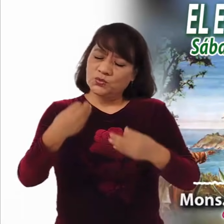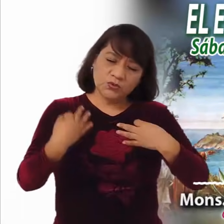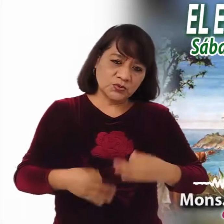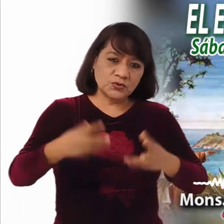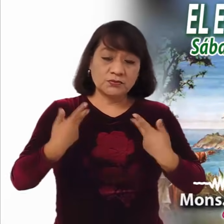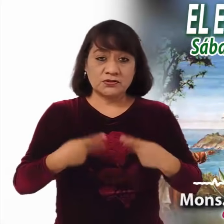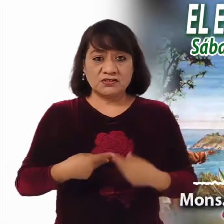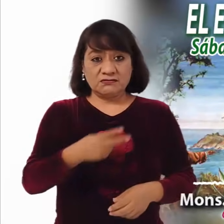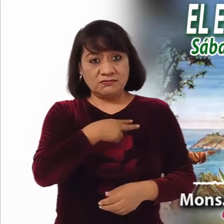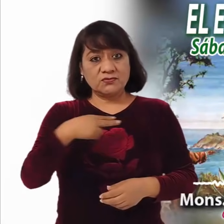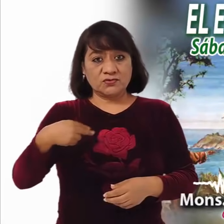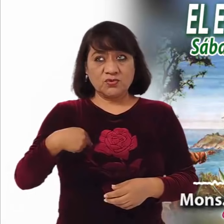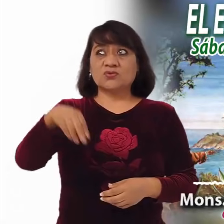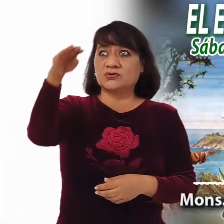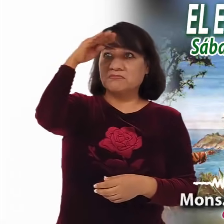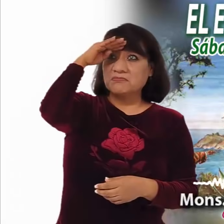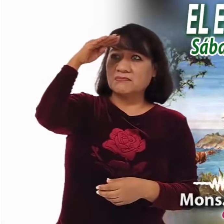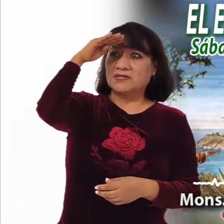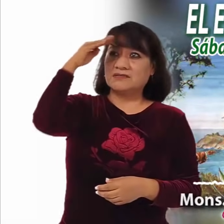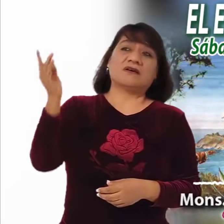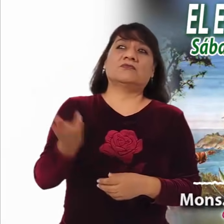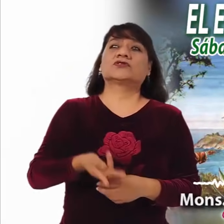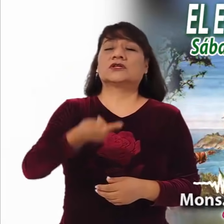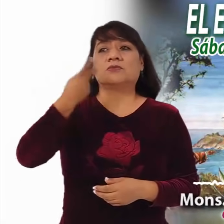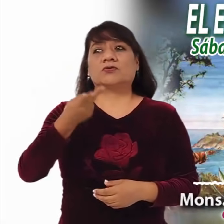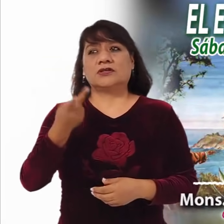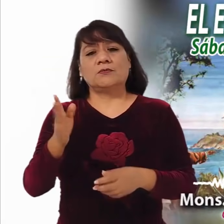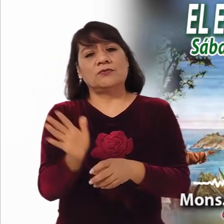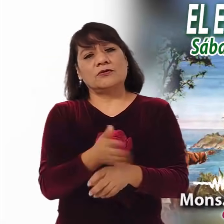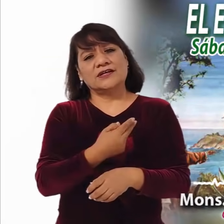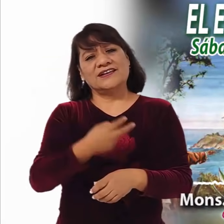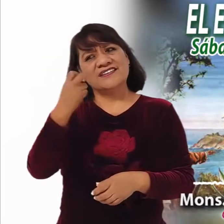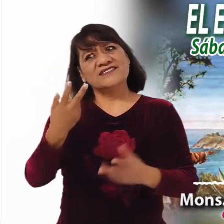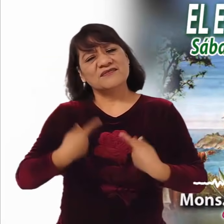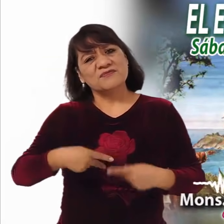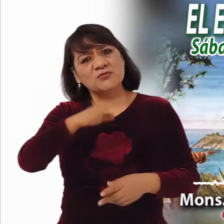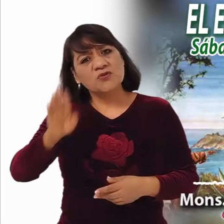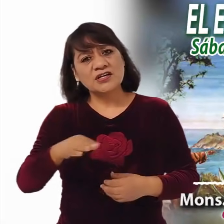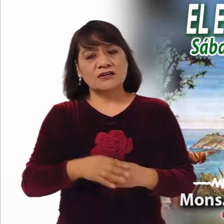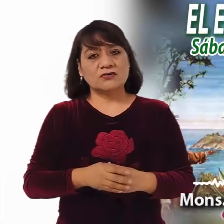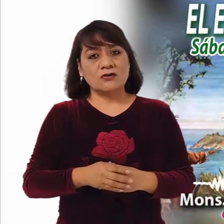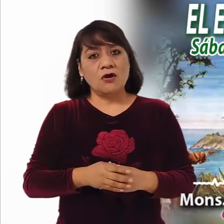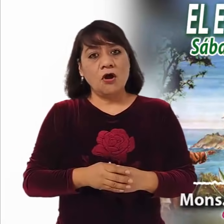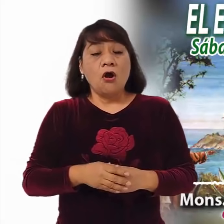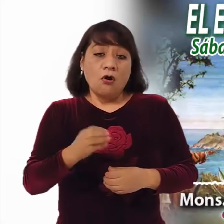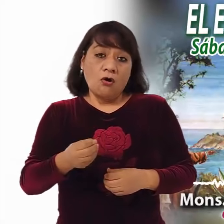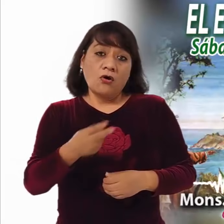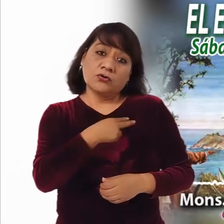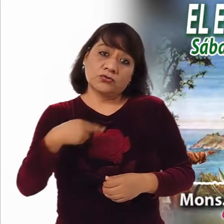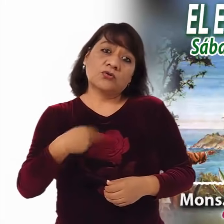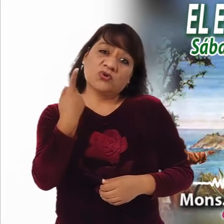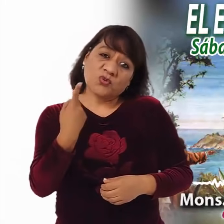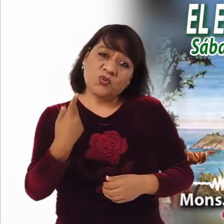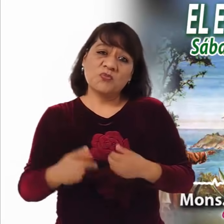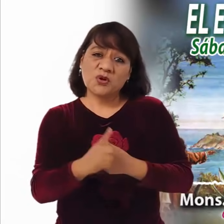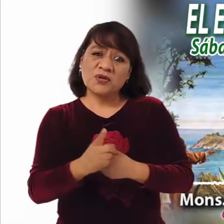muchas personas, es natural que nos venga a la mente la pregunta: ¿por qué a ellos? O bien, cuando nos ocurre